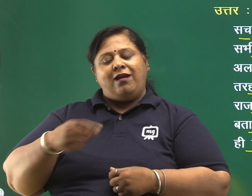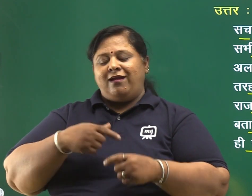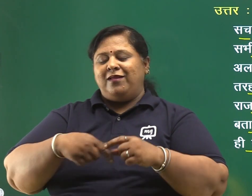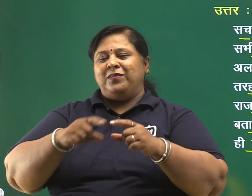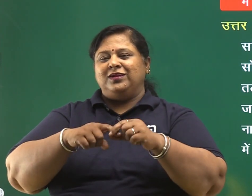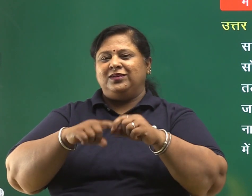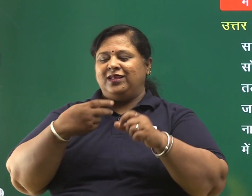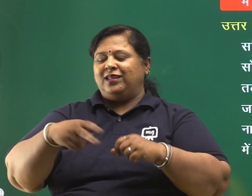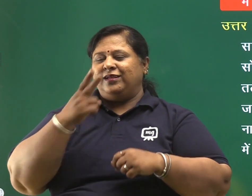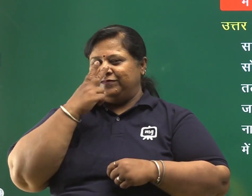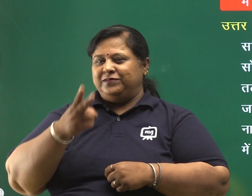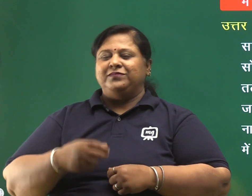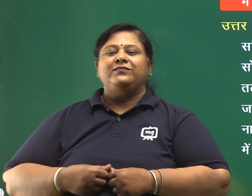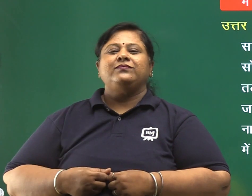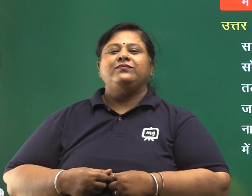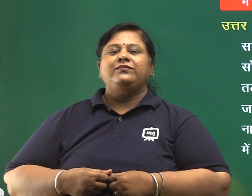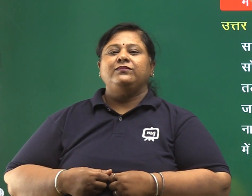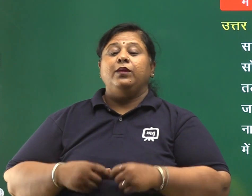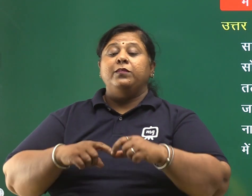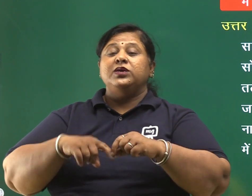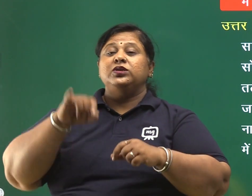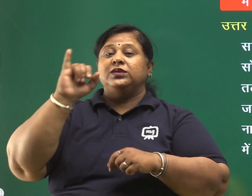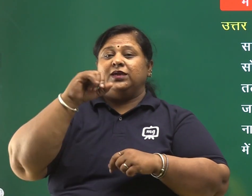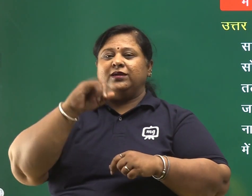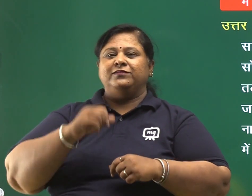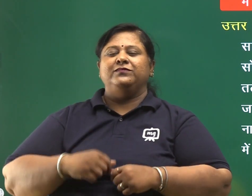आगे का प्रश्न देखते हैं। प्रश्न 6,